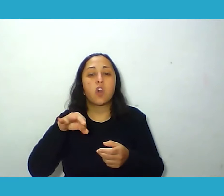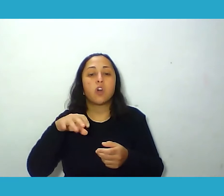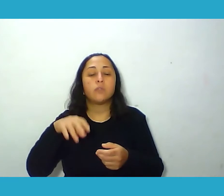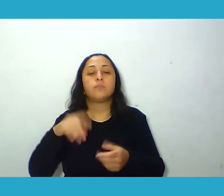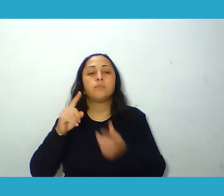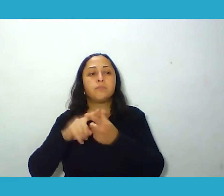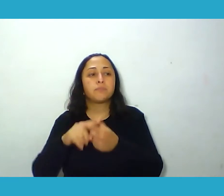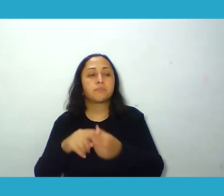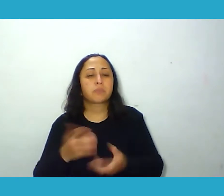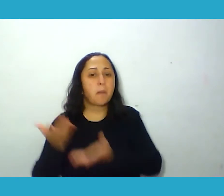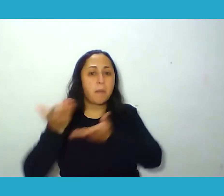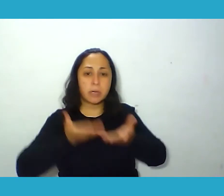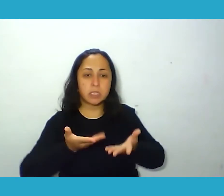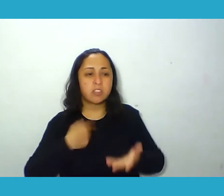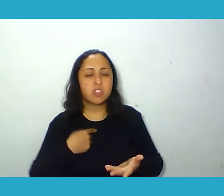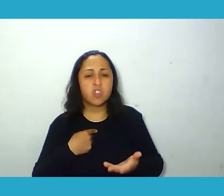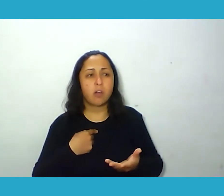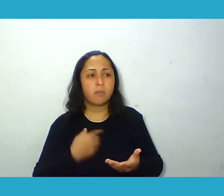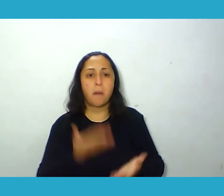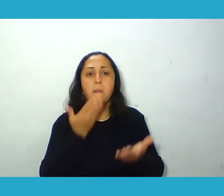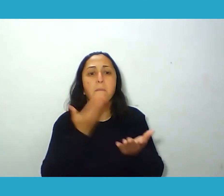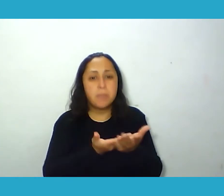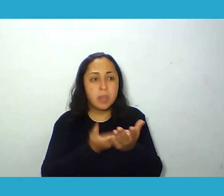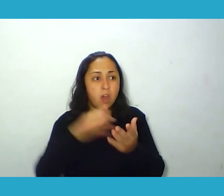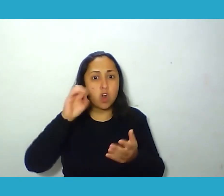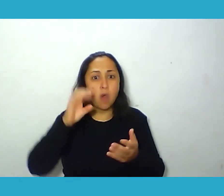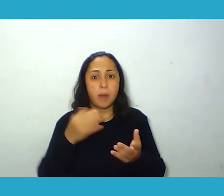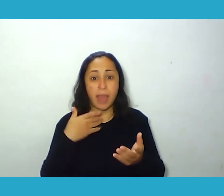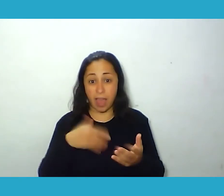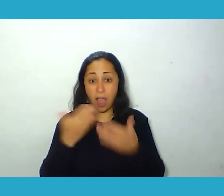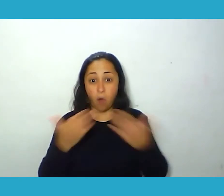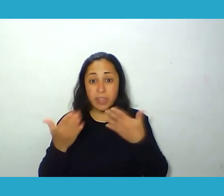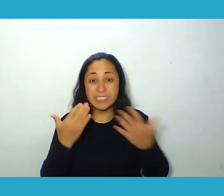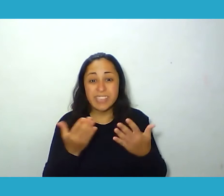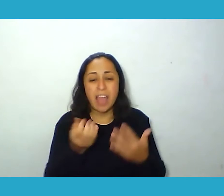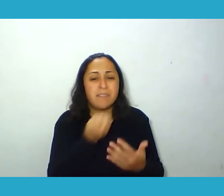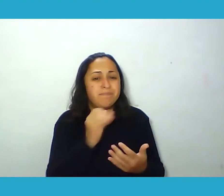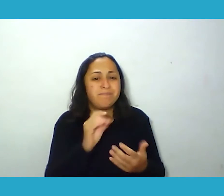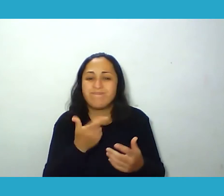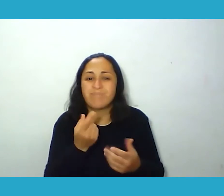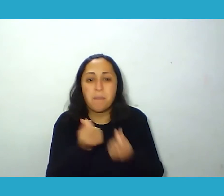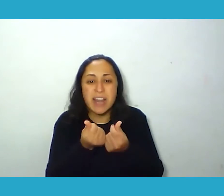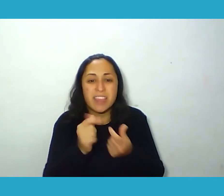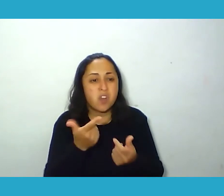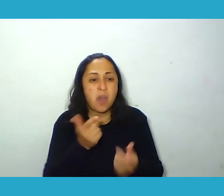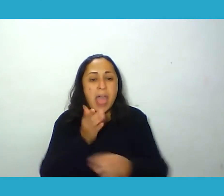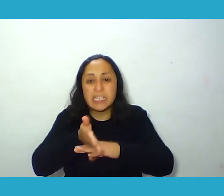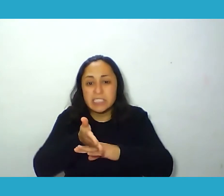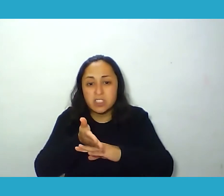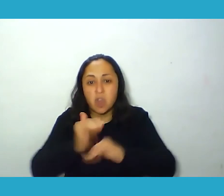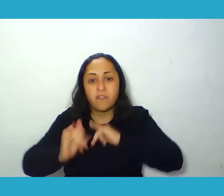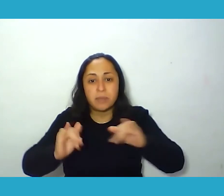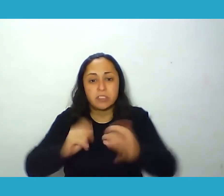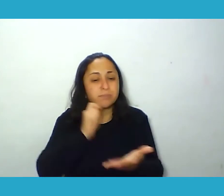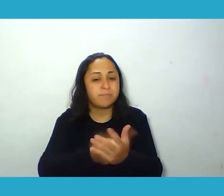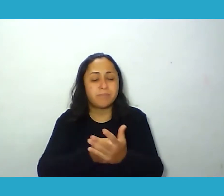Nehuen, quien se presenta y solicita se declare la invalidez de esta audiencia, ya que considera que se ha vulnerado el derecho humano al acceso a la información